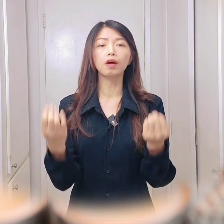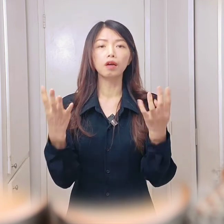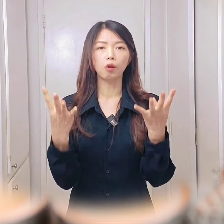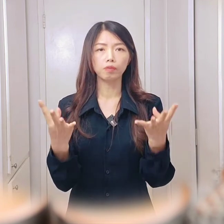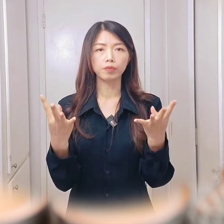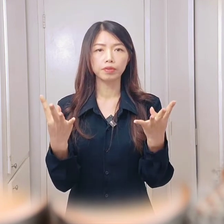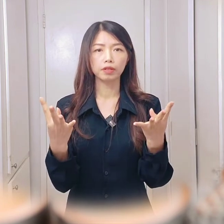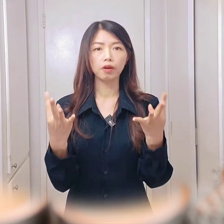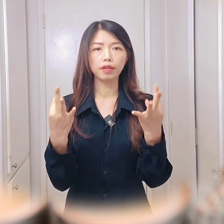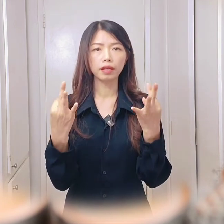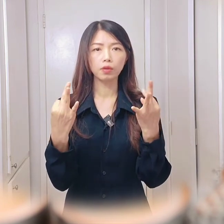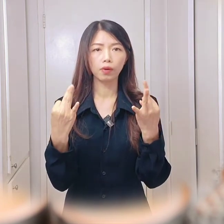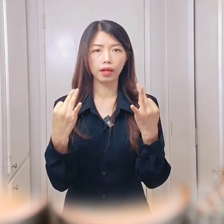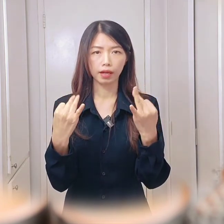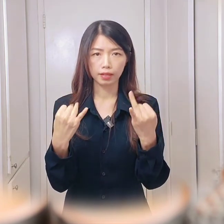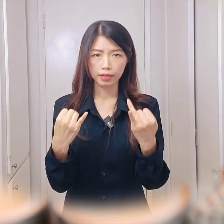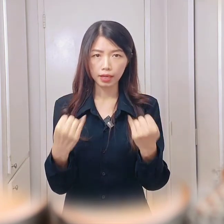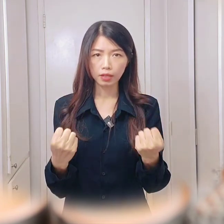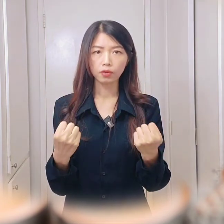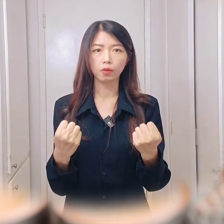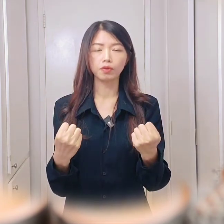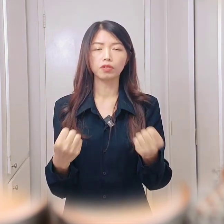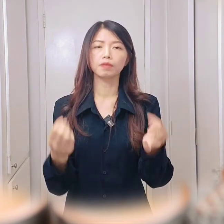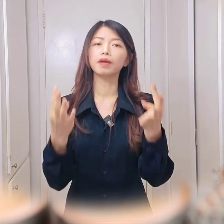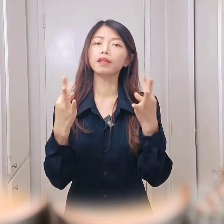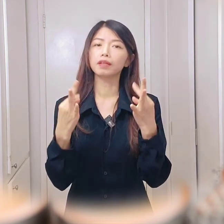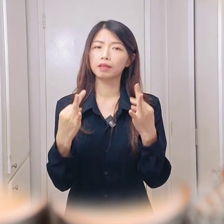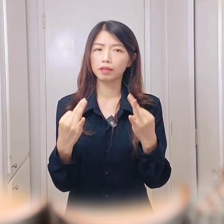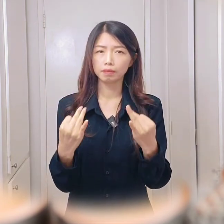사용했는데요. 엄지부터 새끼손가락까지 차례대로